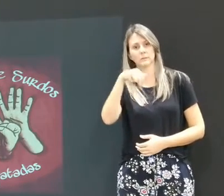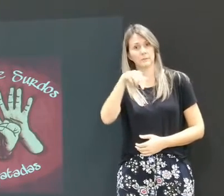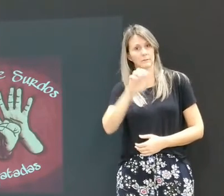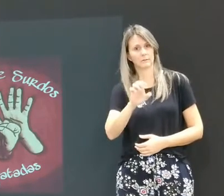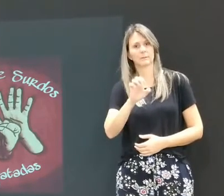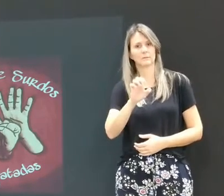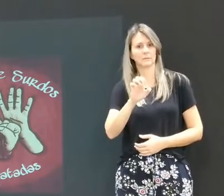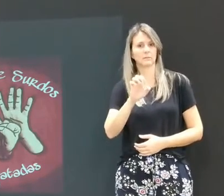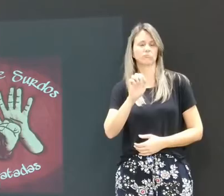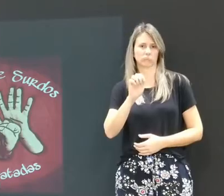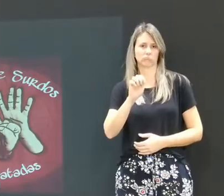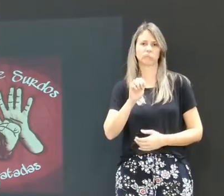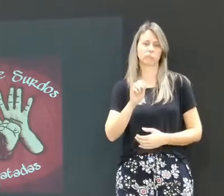Viviane.